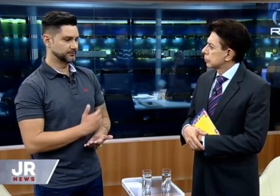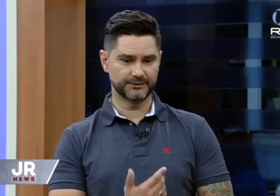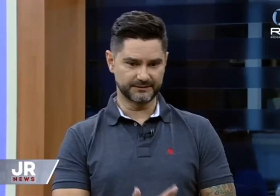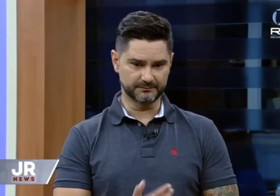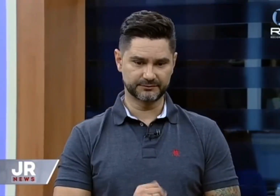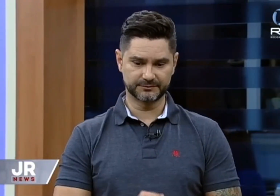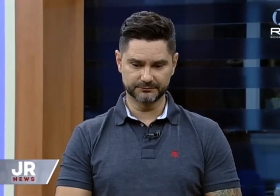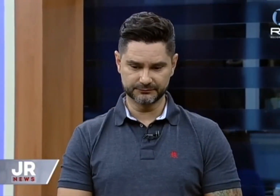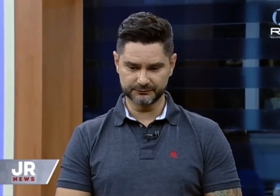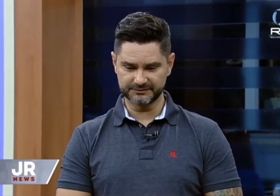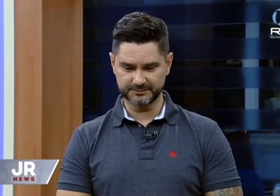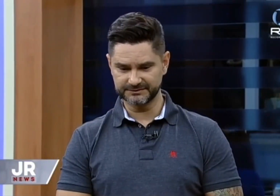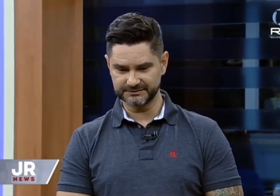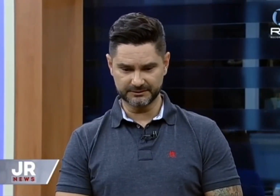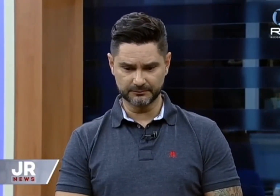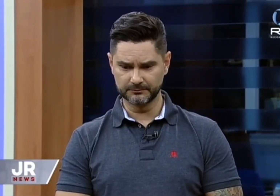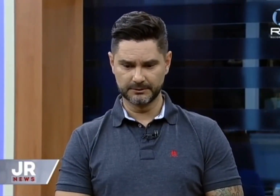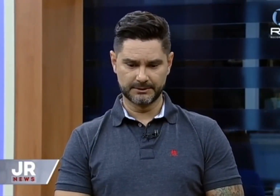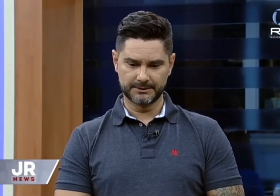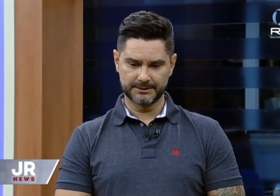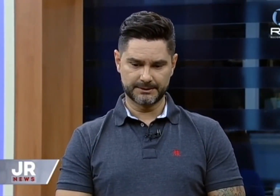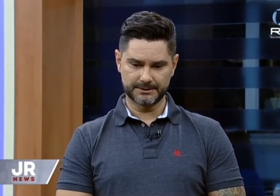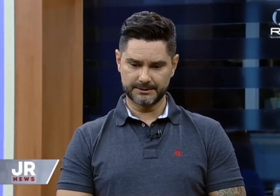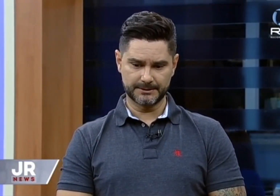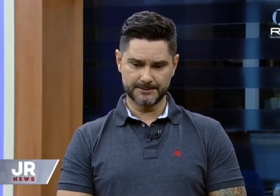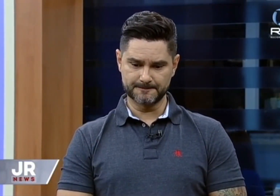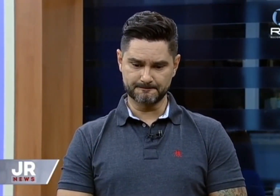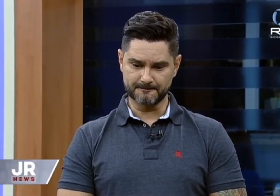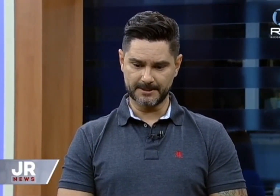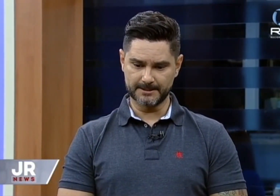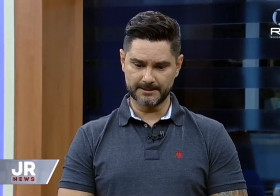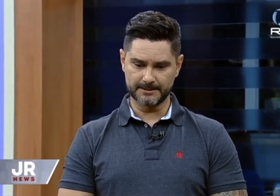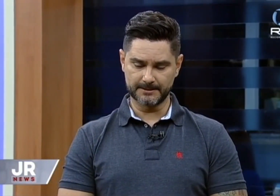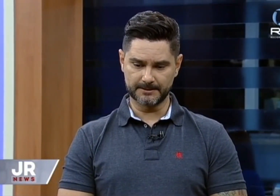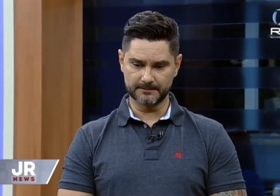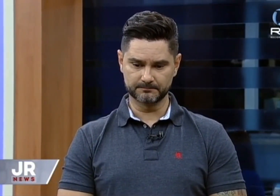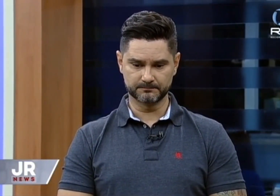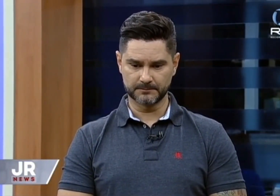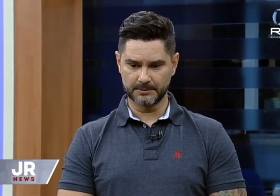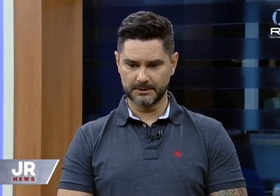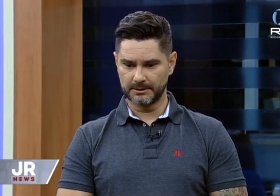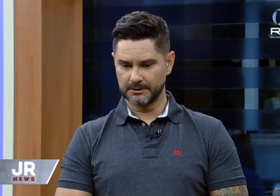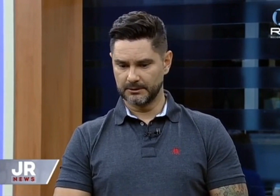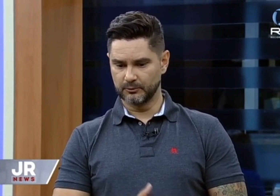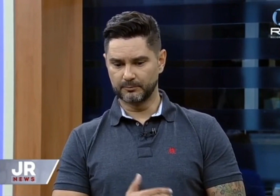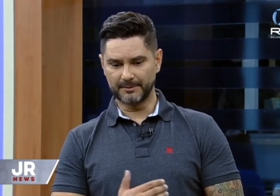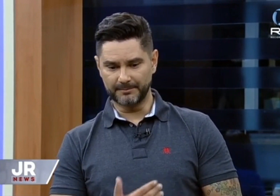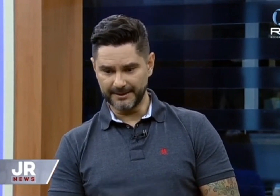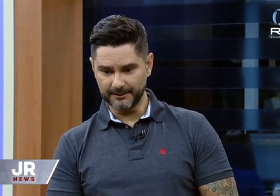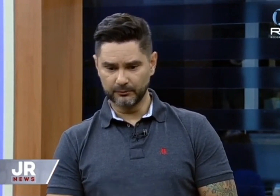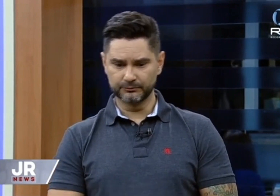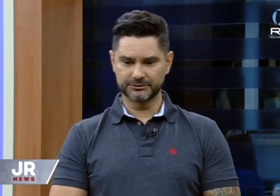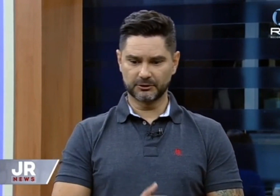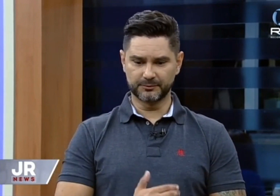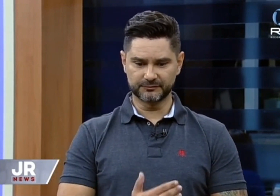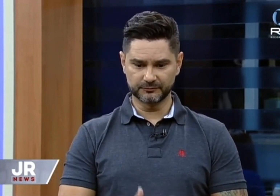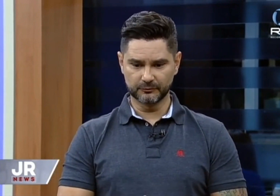Por exemplo, se eu uso a expressão que o papel de tal